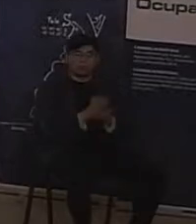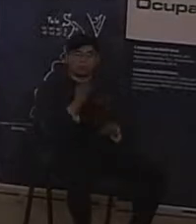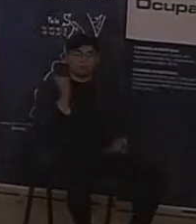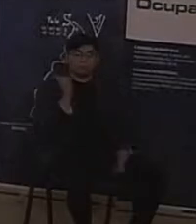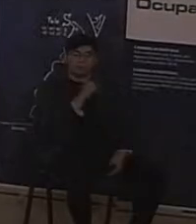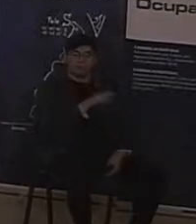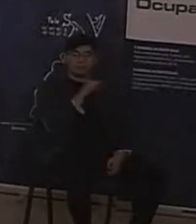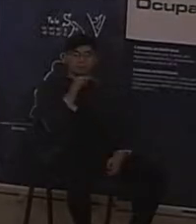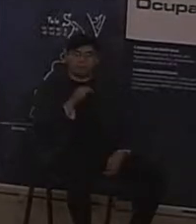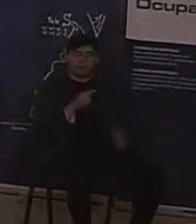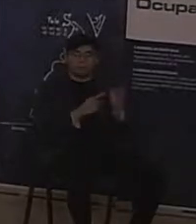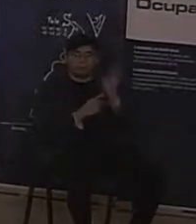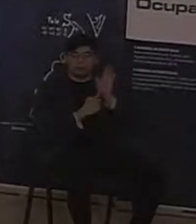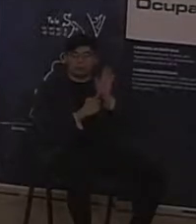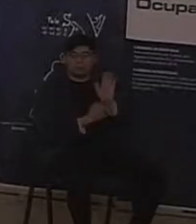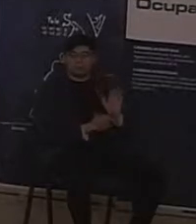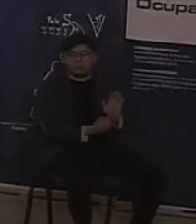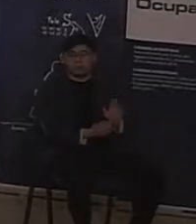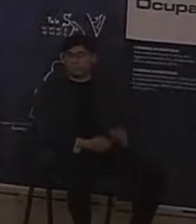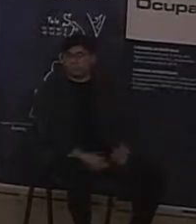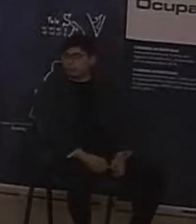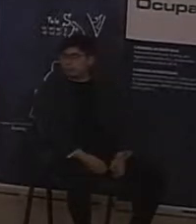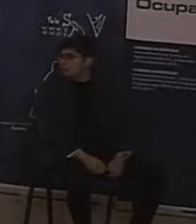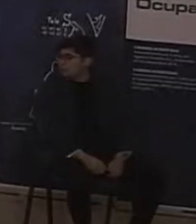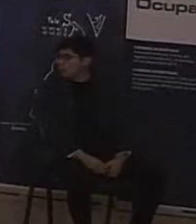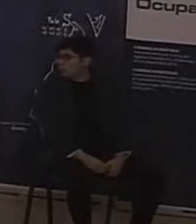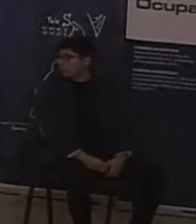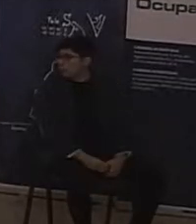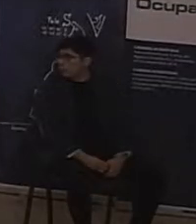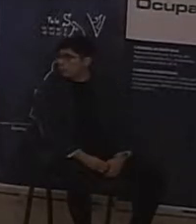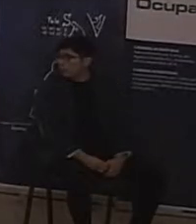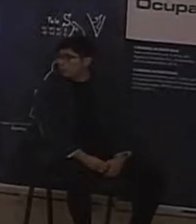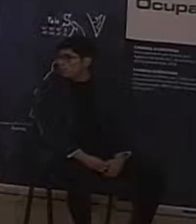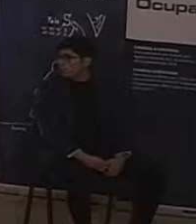presentación porque ahora